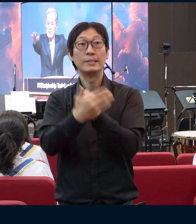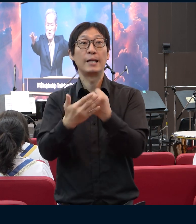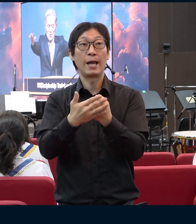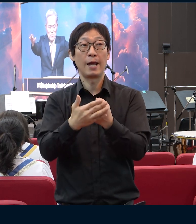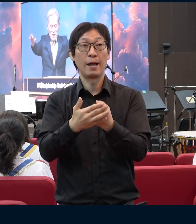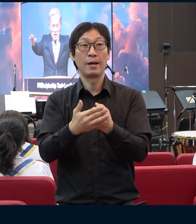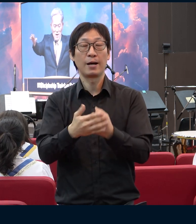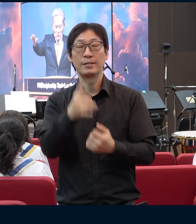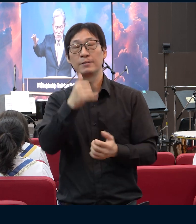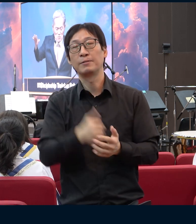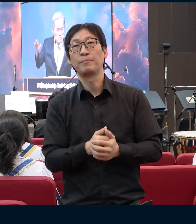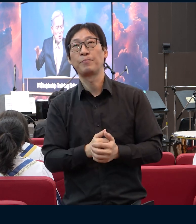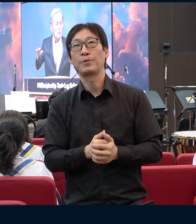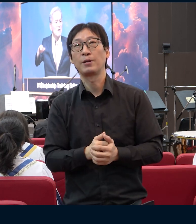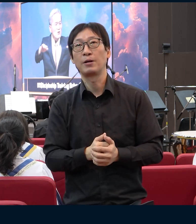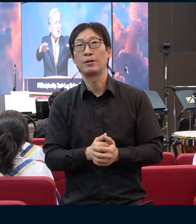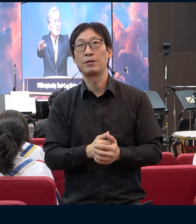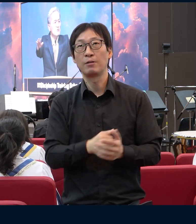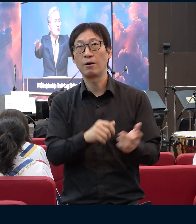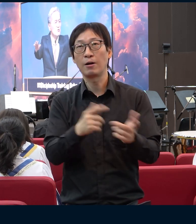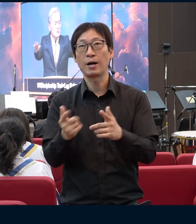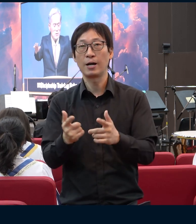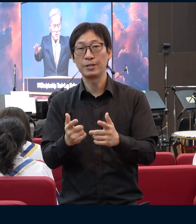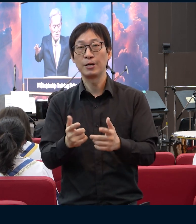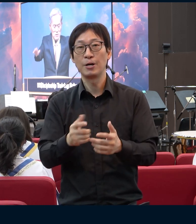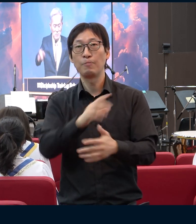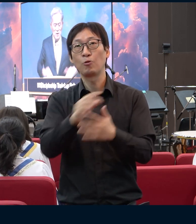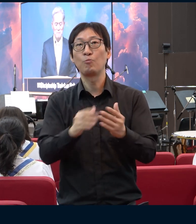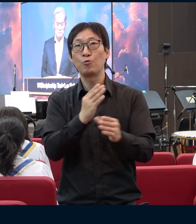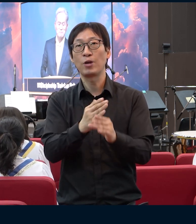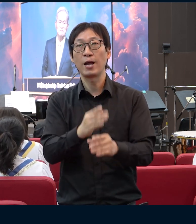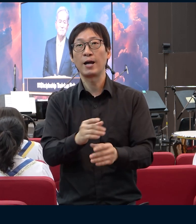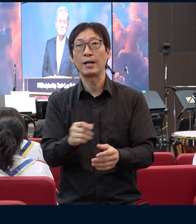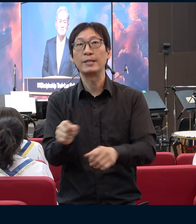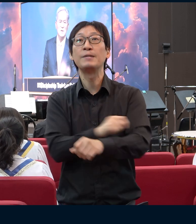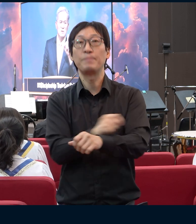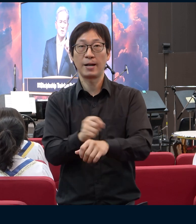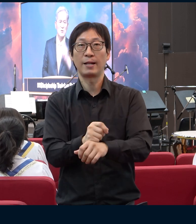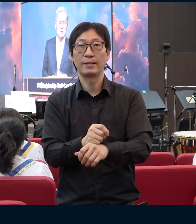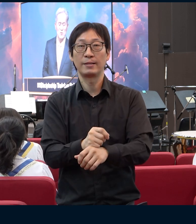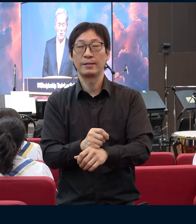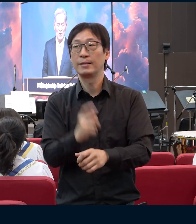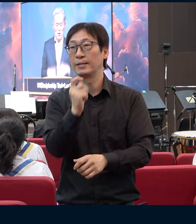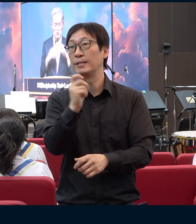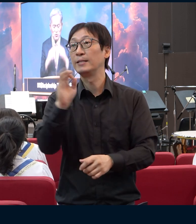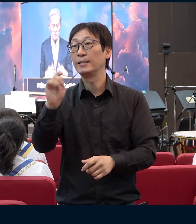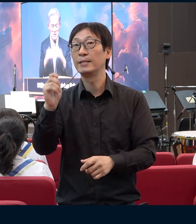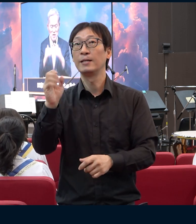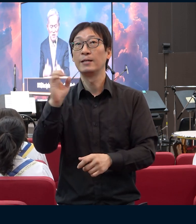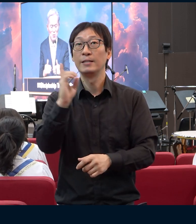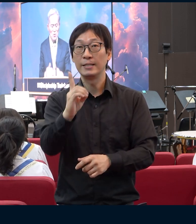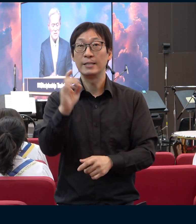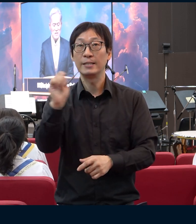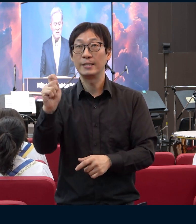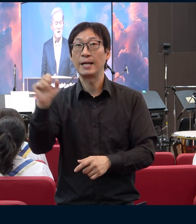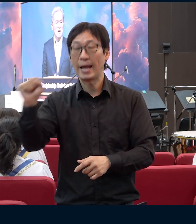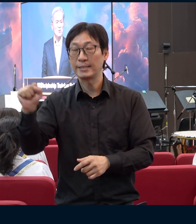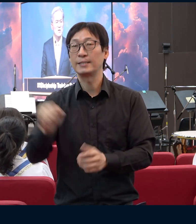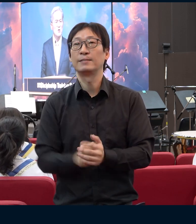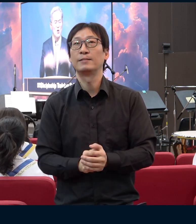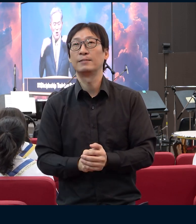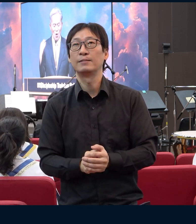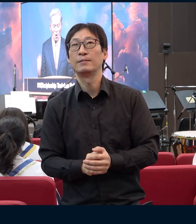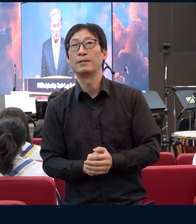많은 영적 훈련 가운데 아주 특별하고 강력한 훈련입니다. 특히 이것은요, 주님의 제자로 이